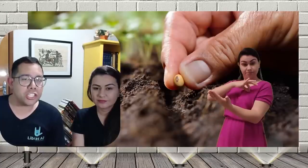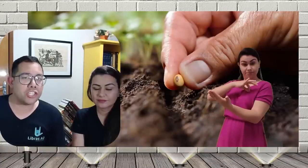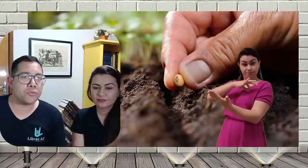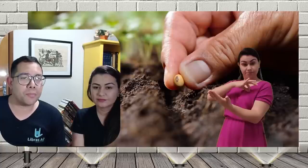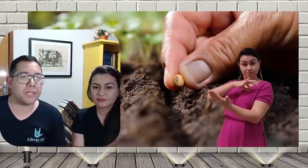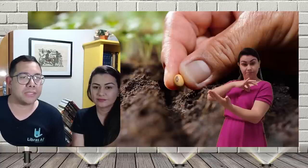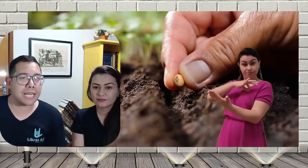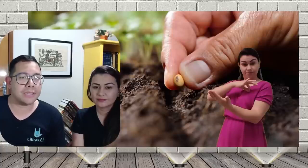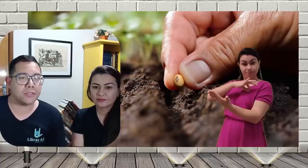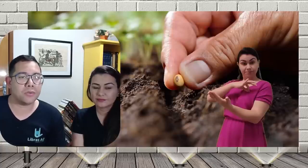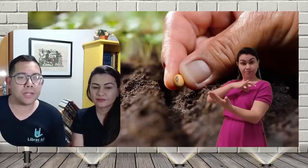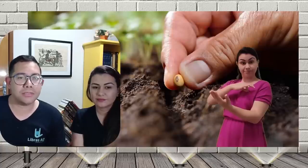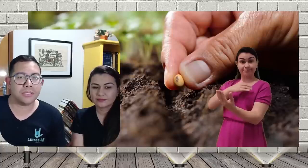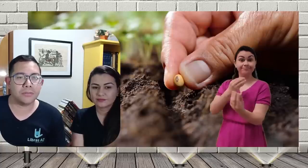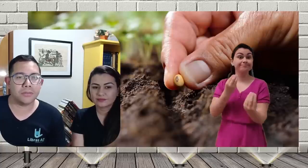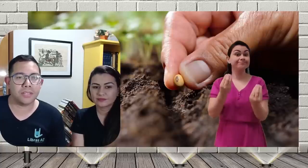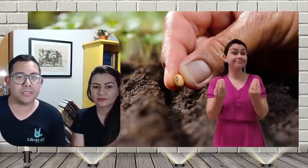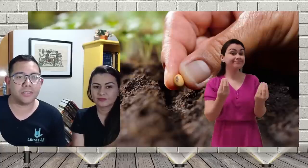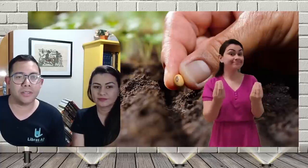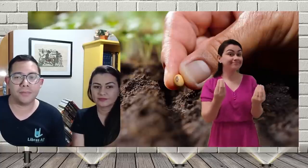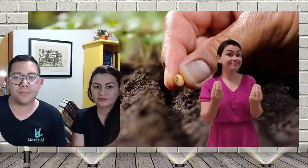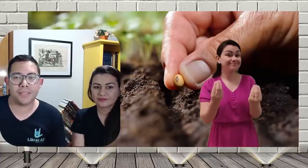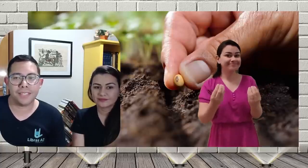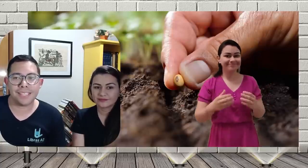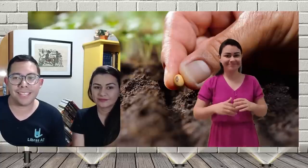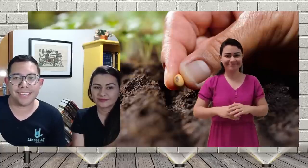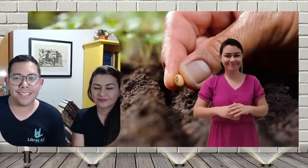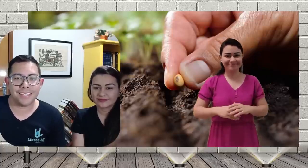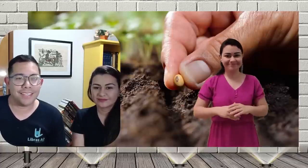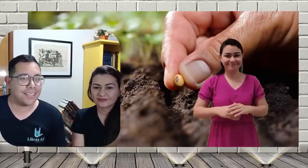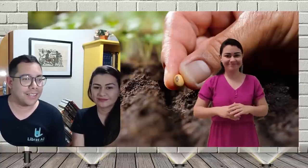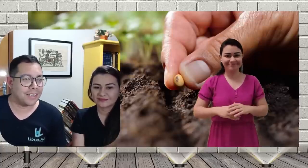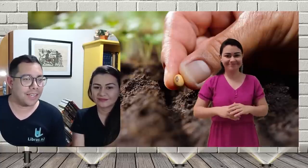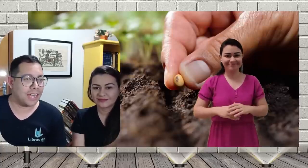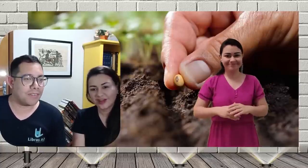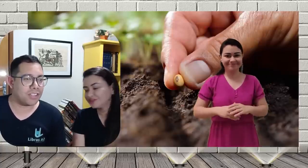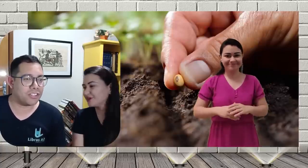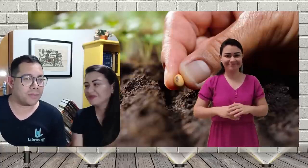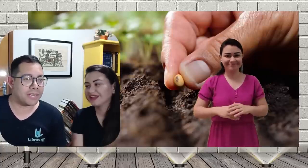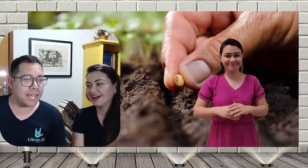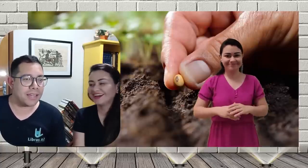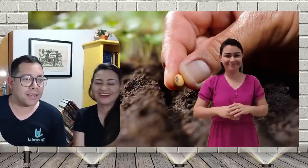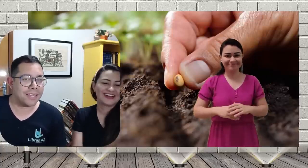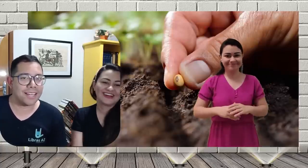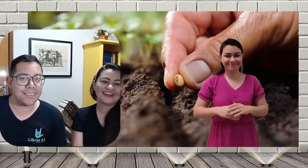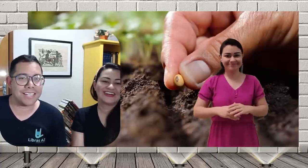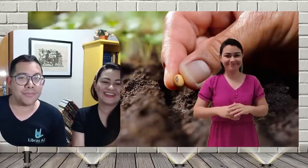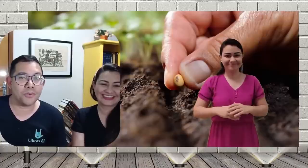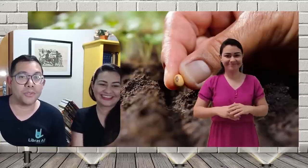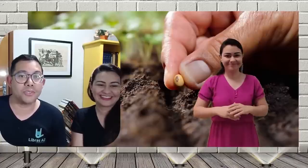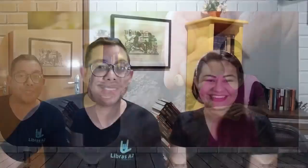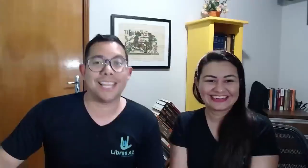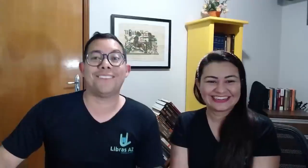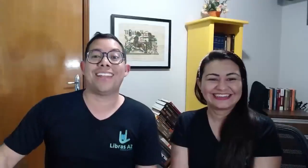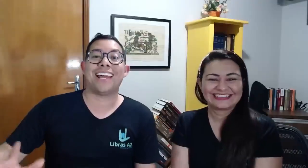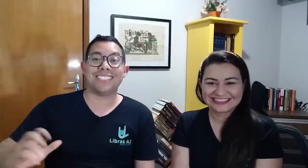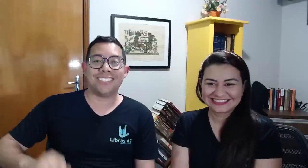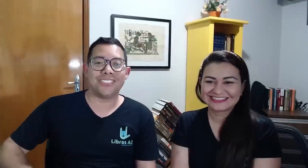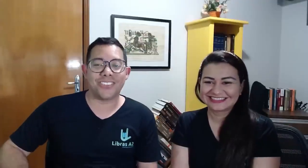que foi plantada em seu coração. Olha só. E aí? Ela vai germinar? Ela vai dar frutos? A palavra de Deus no seu